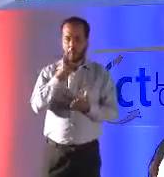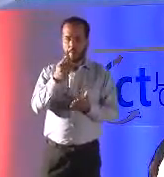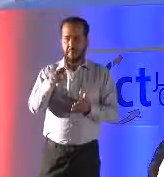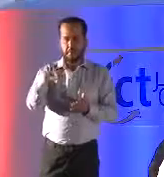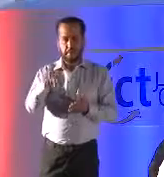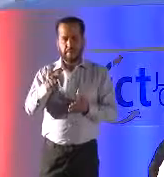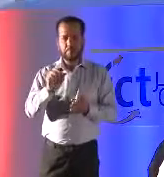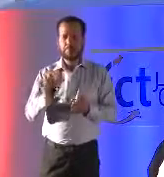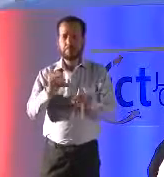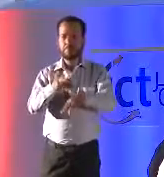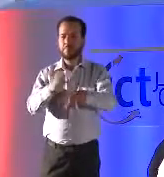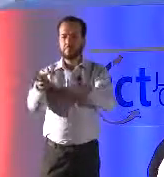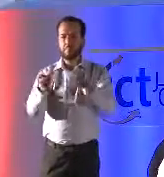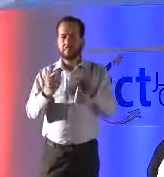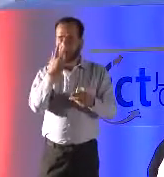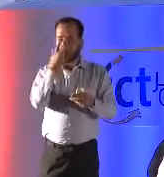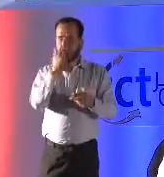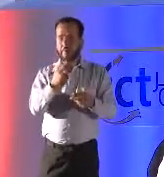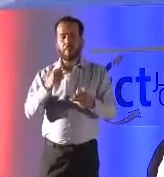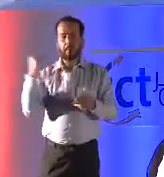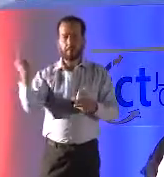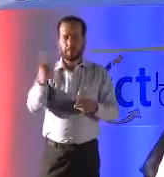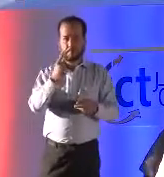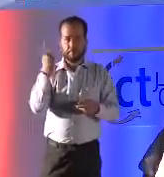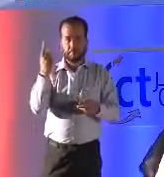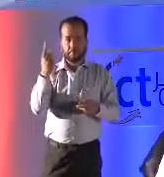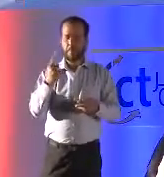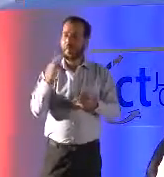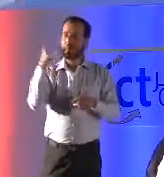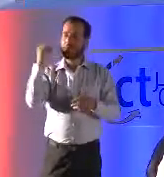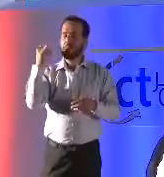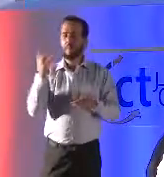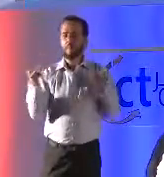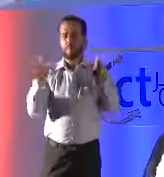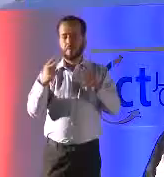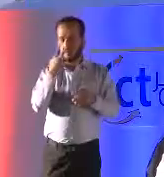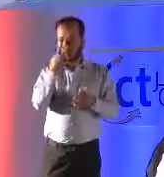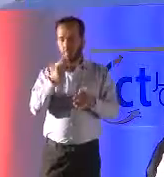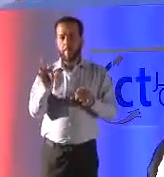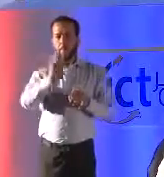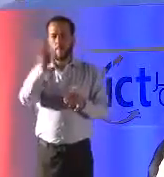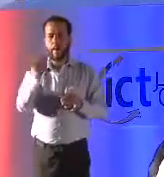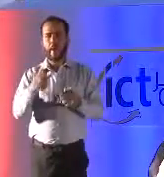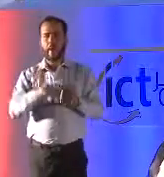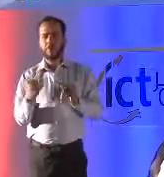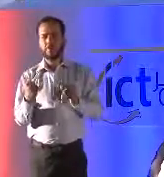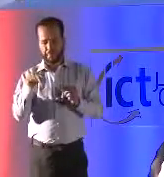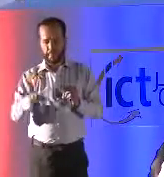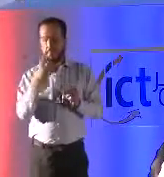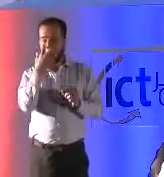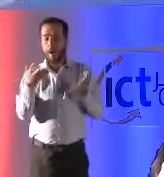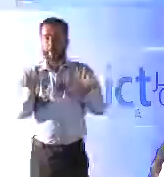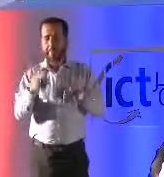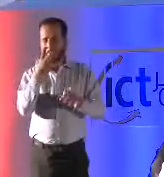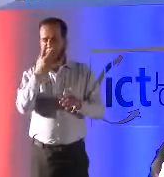هناك عدد كبير من المكفوفين في عالمنا العربي وبالخصوص في منطقة الخليج.